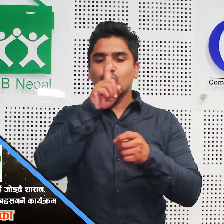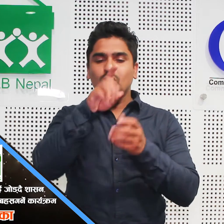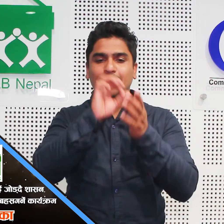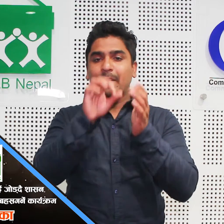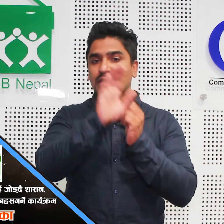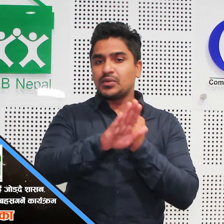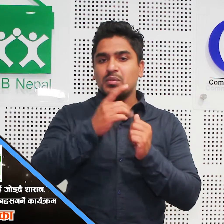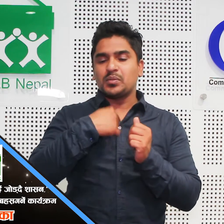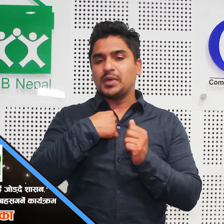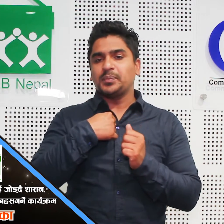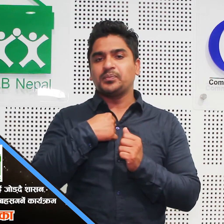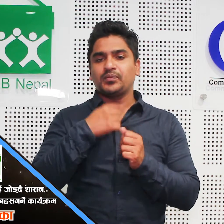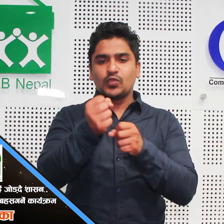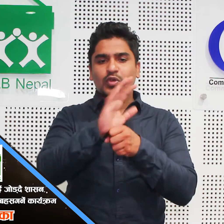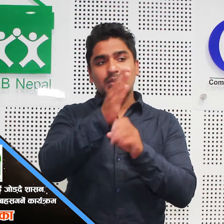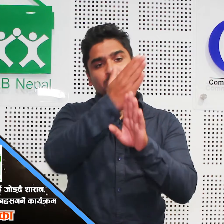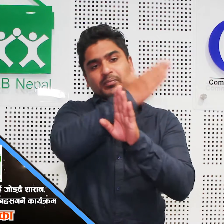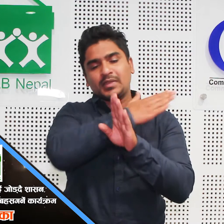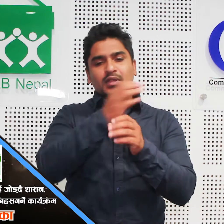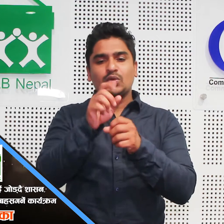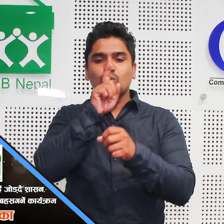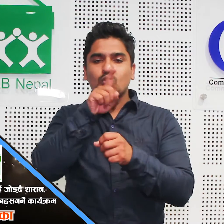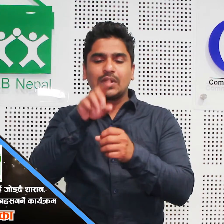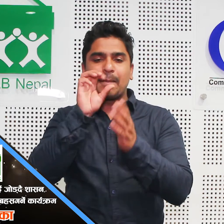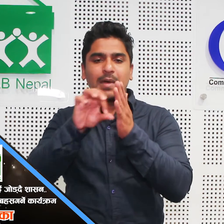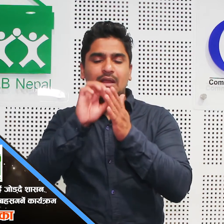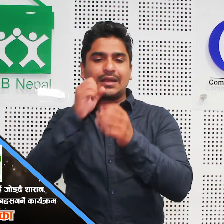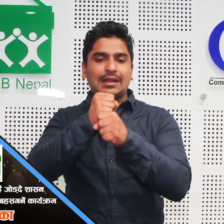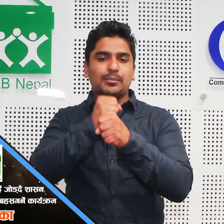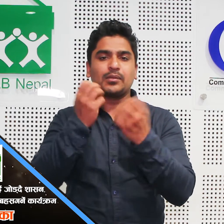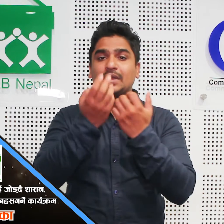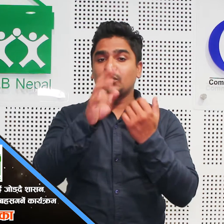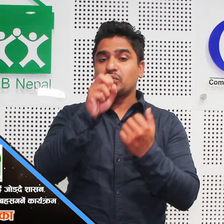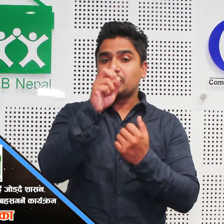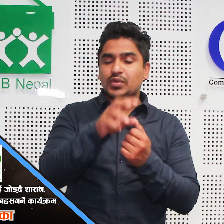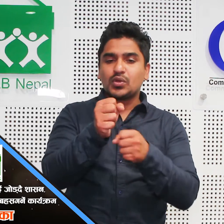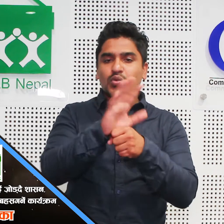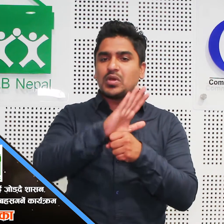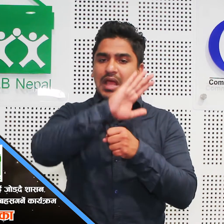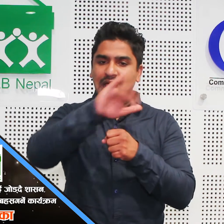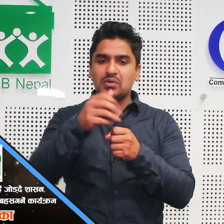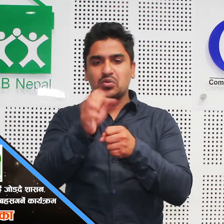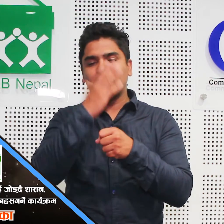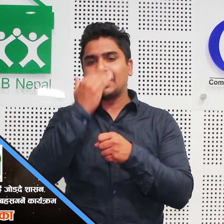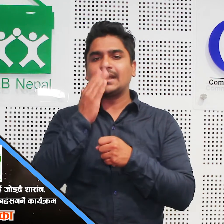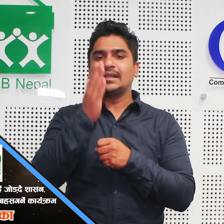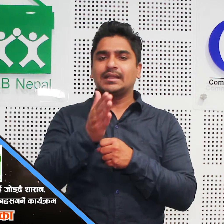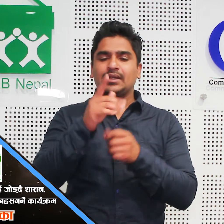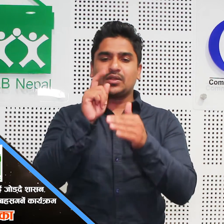म पहिलादेखि नै किसान कुखुरा पालन व्यवसाय गर्दैछु, तर कोरोना आयो, कोरोनाको कारणले तयारी भएको